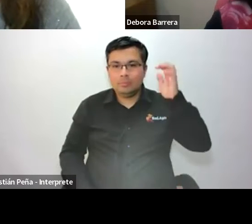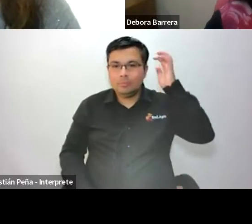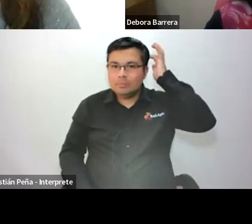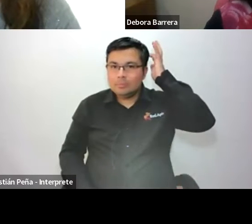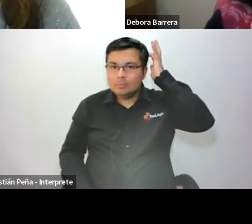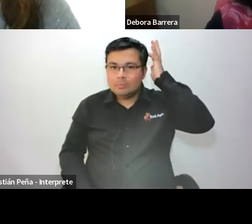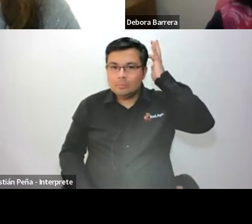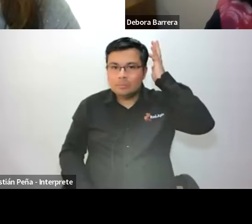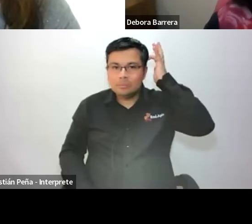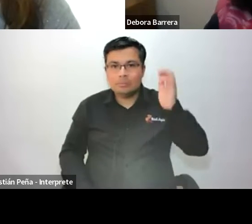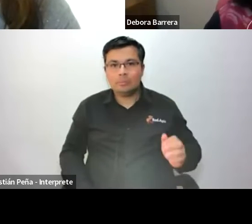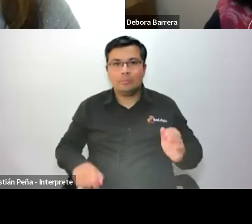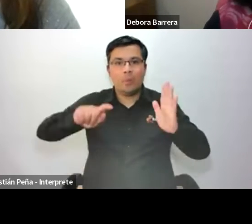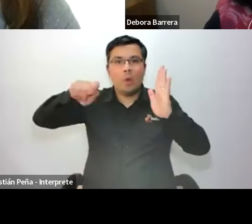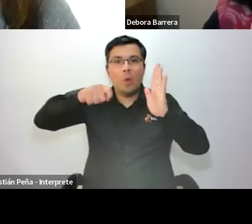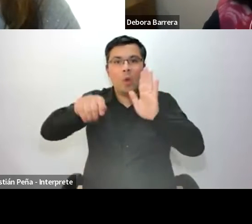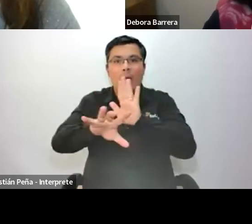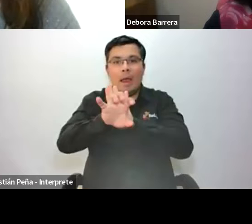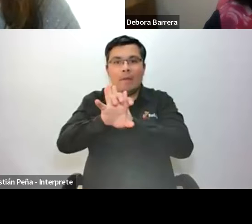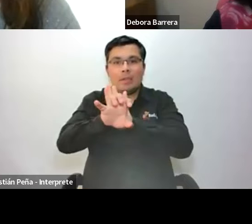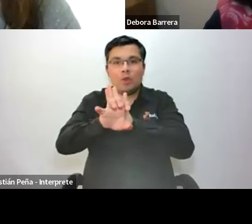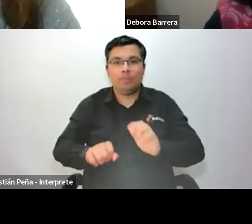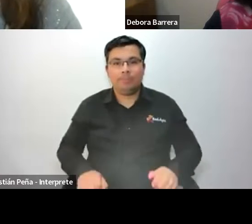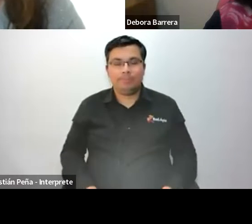con la grabación.